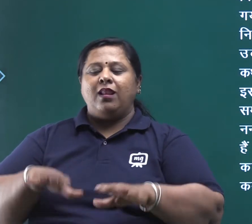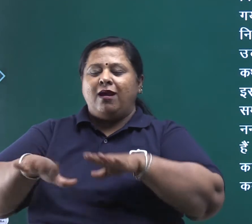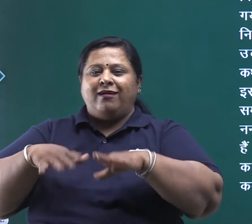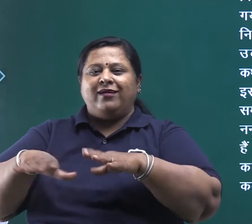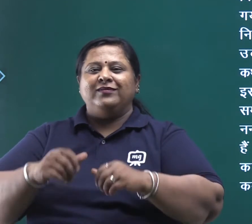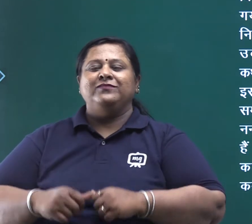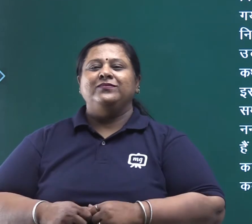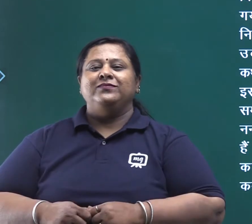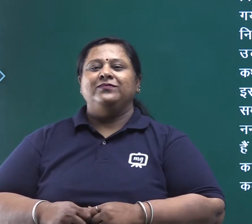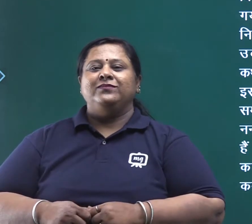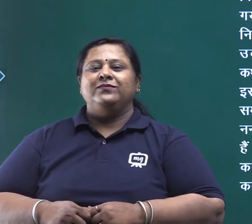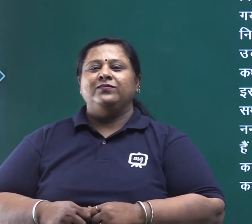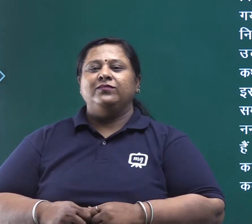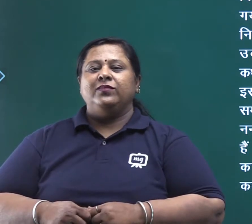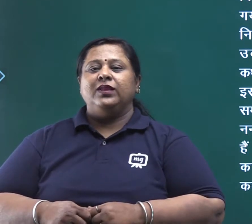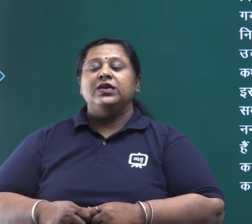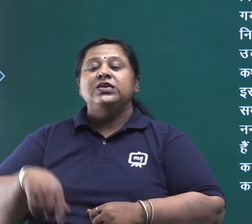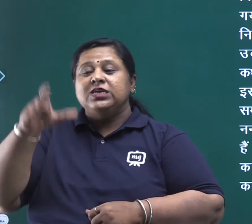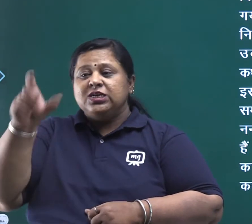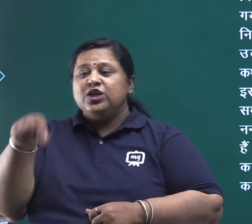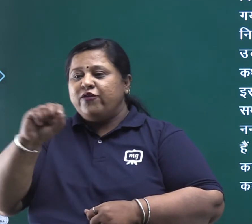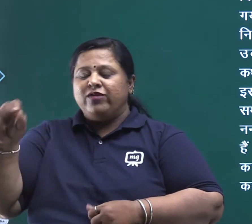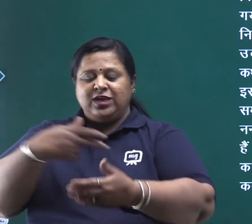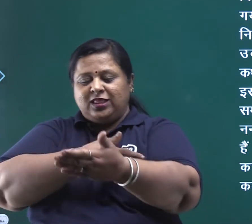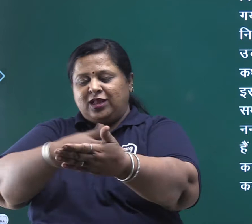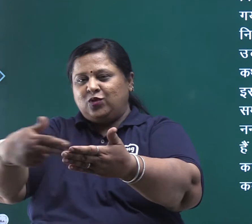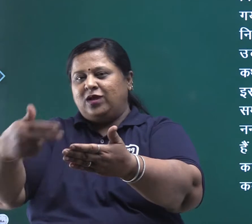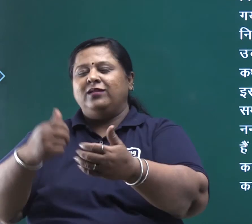नाटक श्री विजय तेंदुलकर